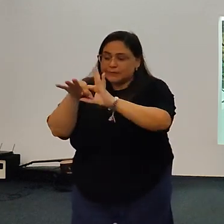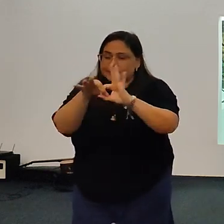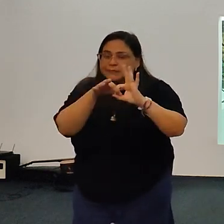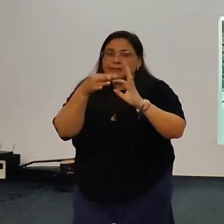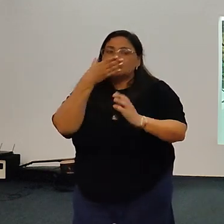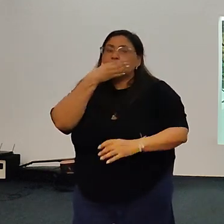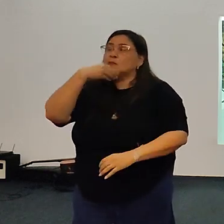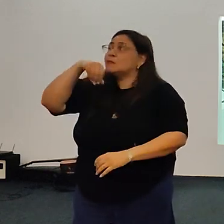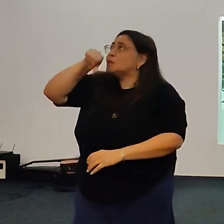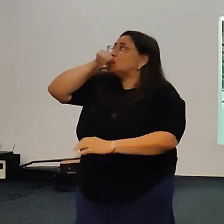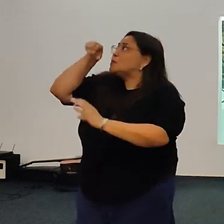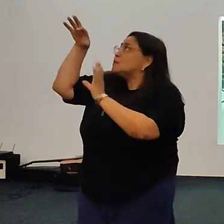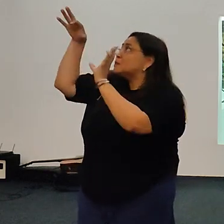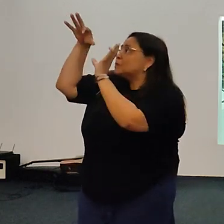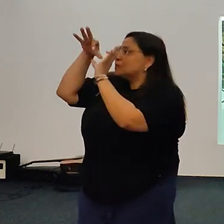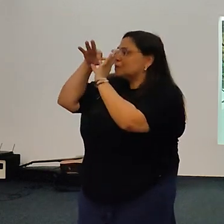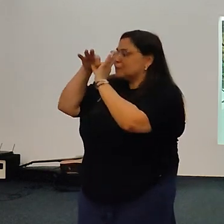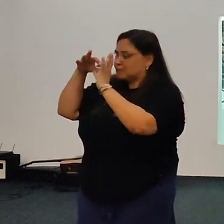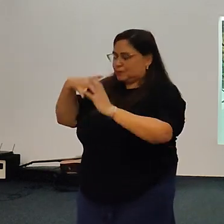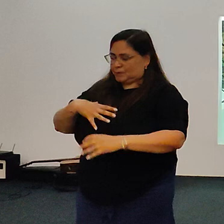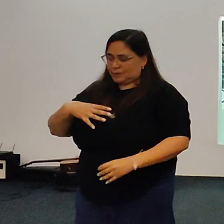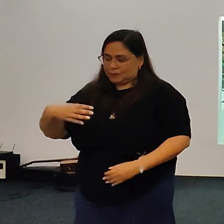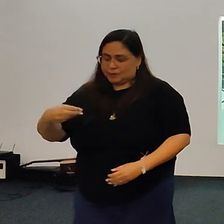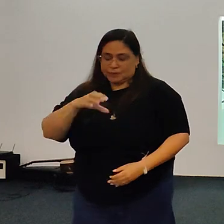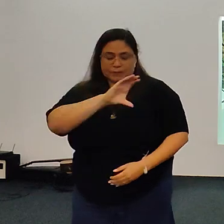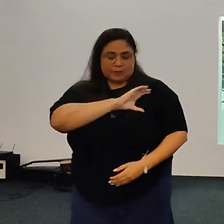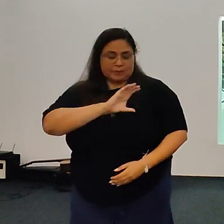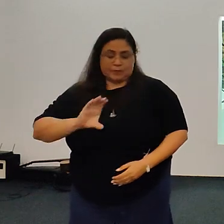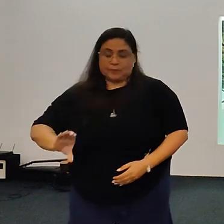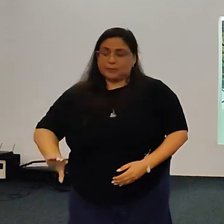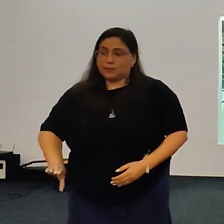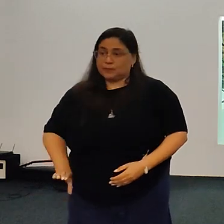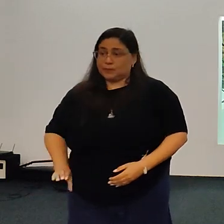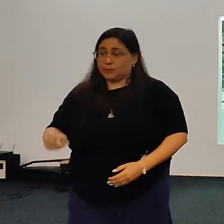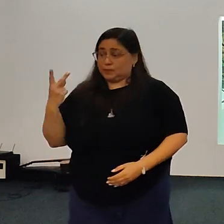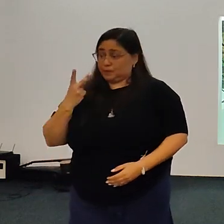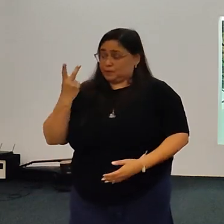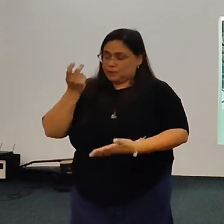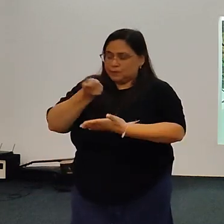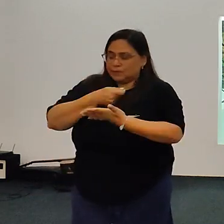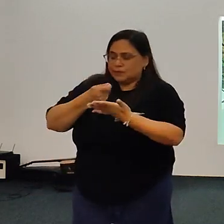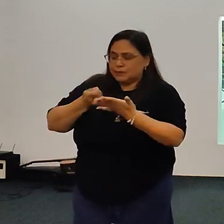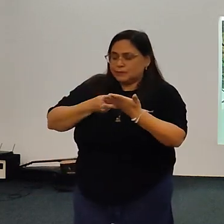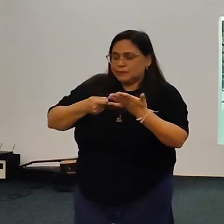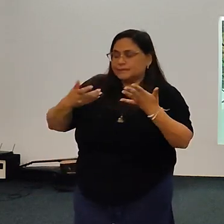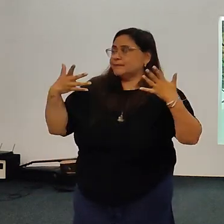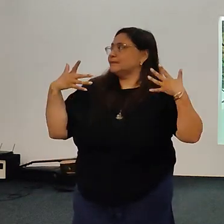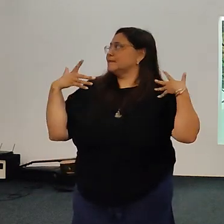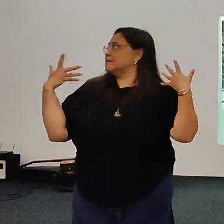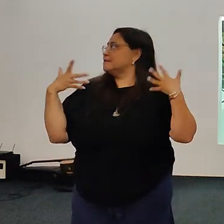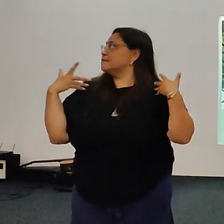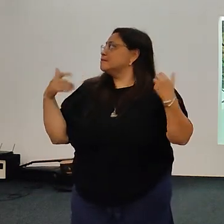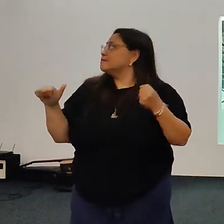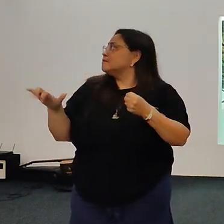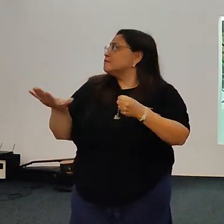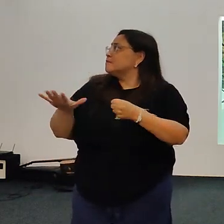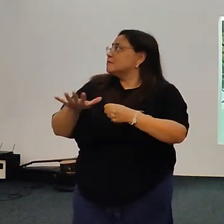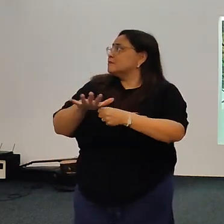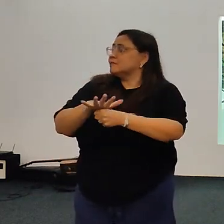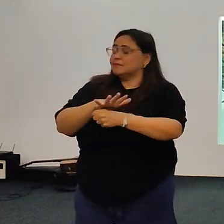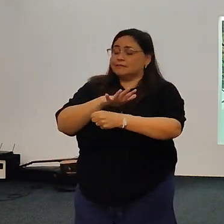com o Pai e com o seu Filho Jesus Cristo. Escrevemos estas coisas para que a nossa alegria seja